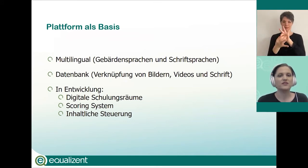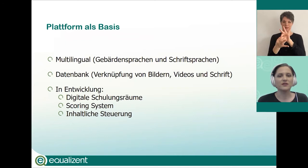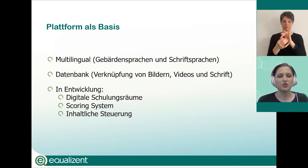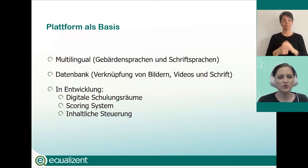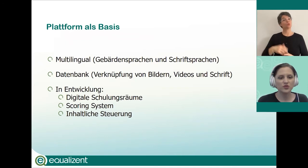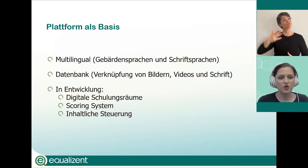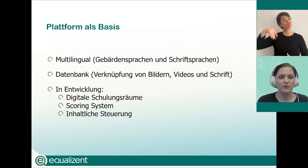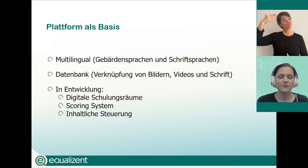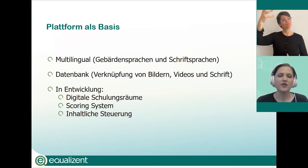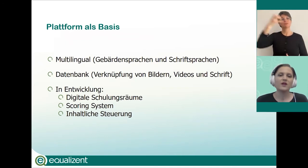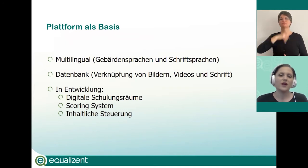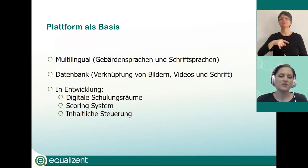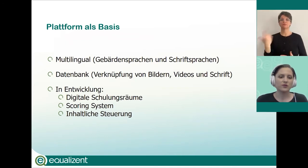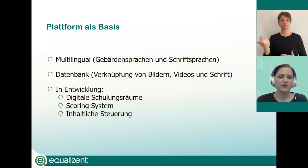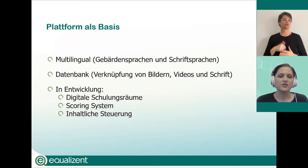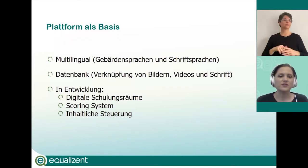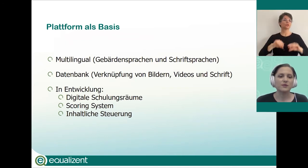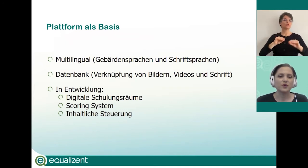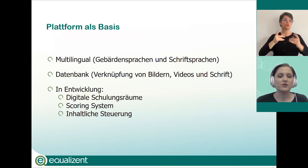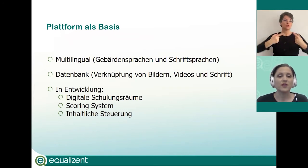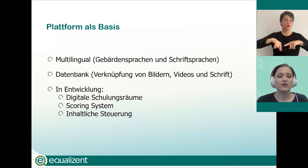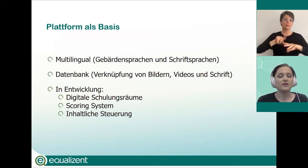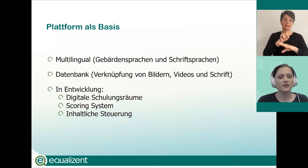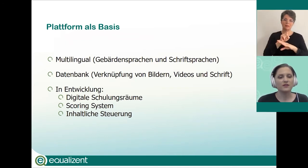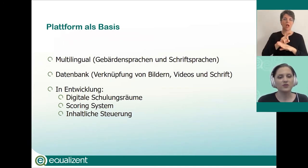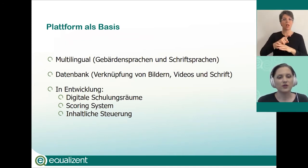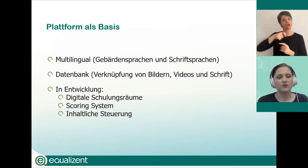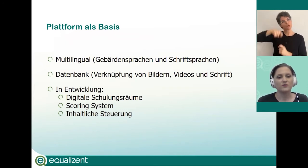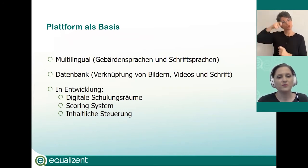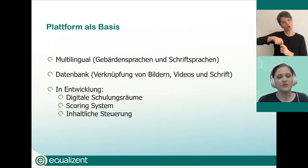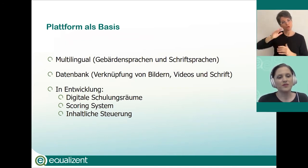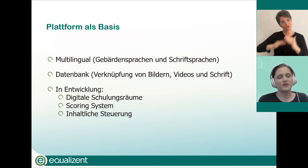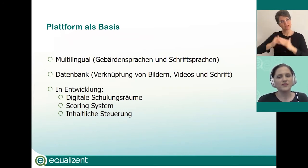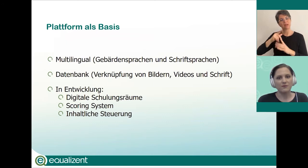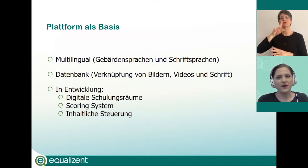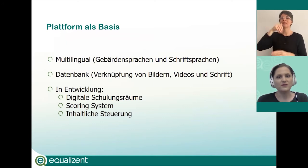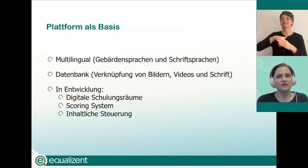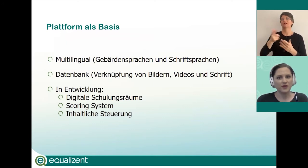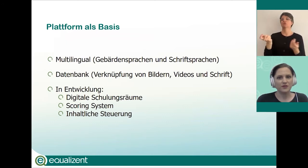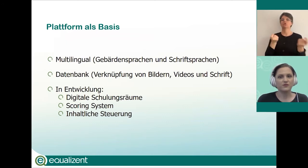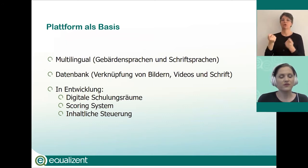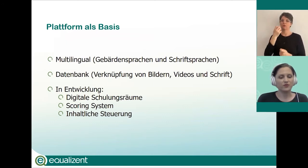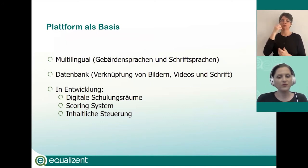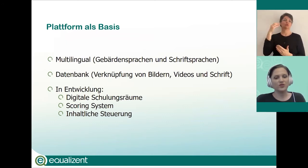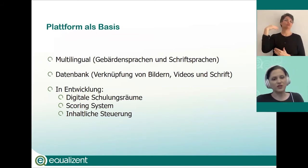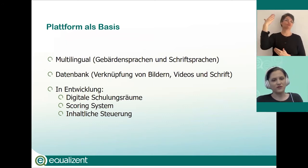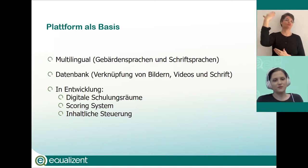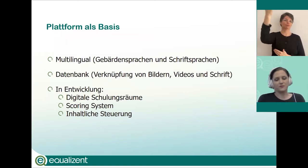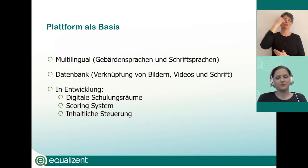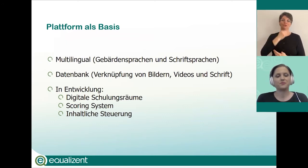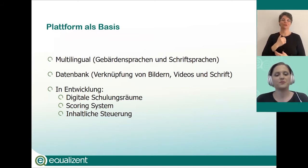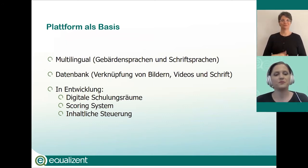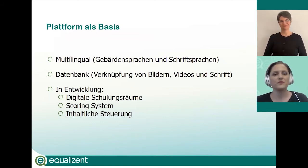noch digitale Schulungsräume, ein Scoring-System und eine inhaltliche Steuerung, die sehr bald zur Verfügung stehen